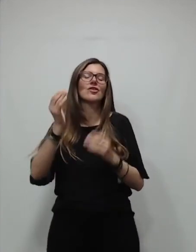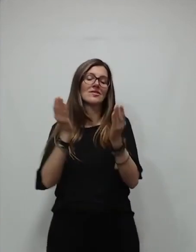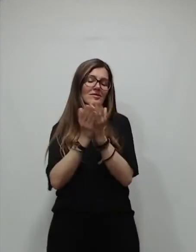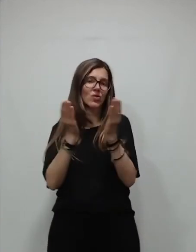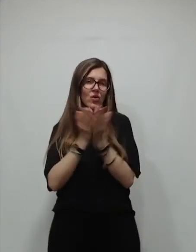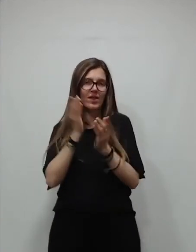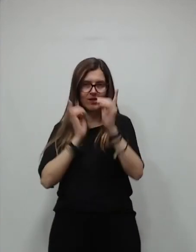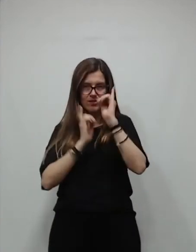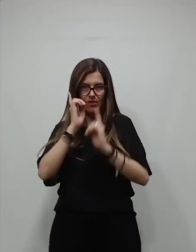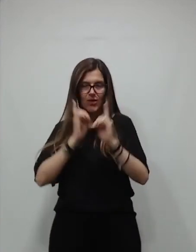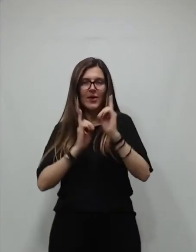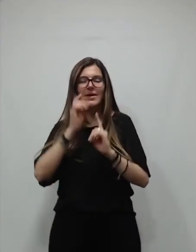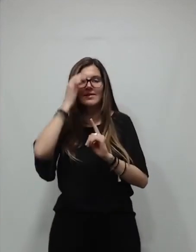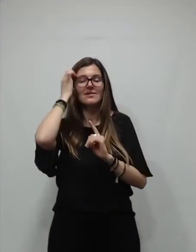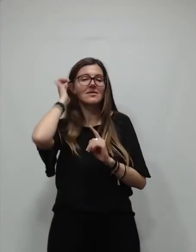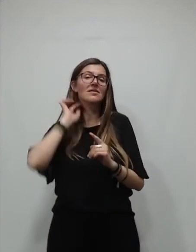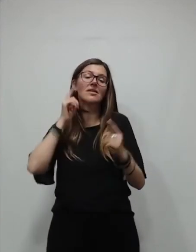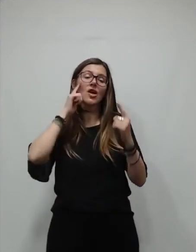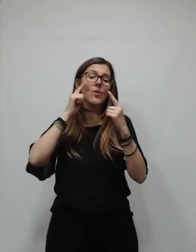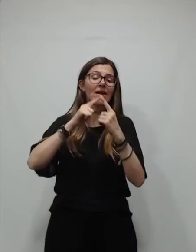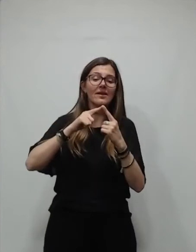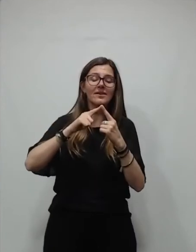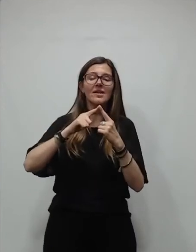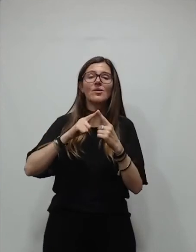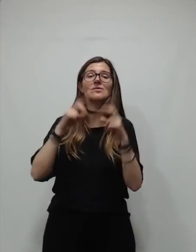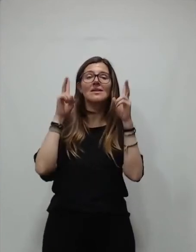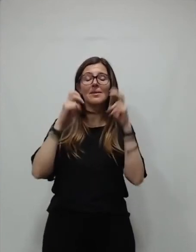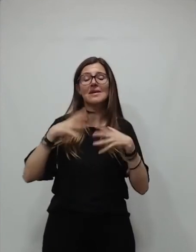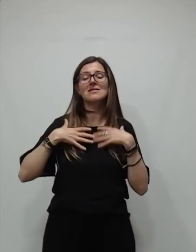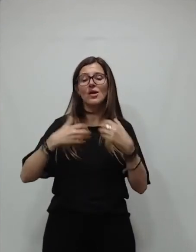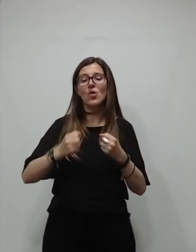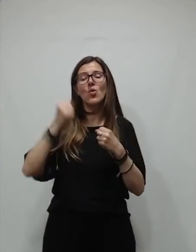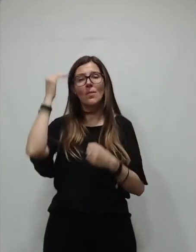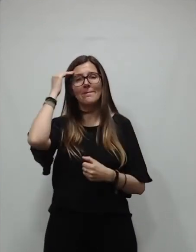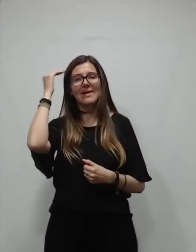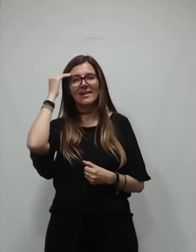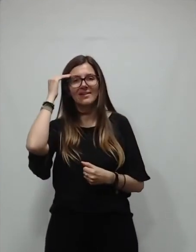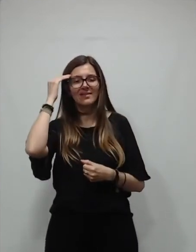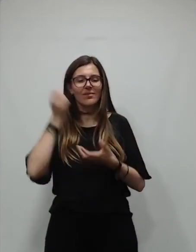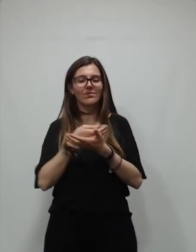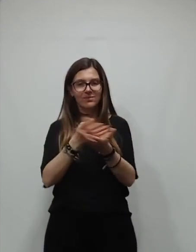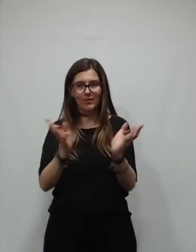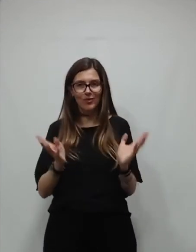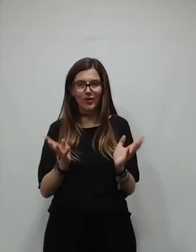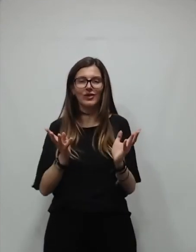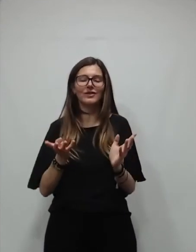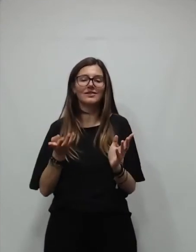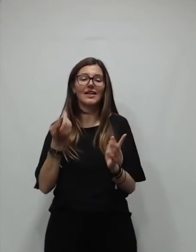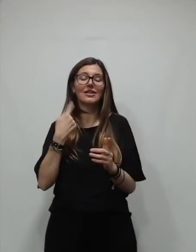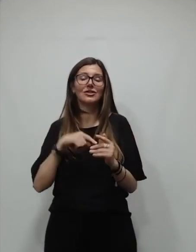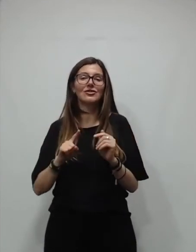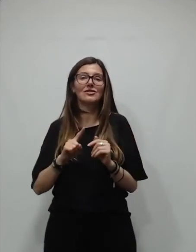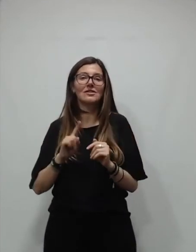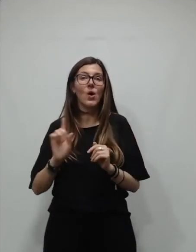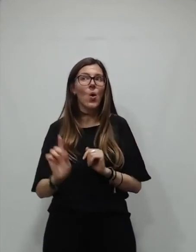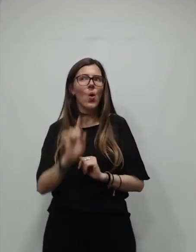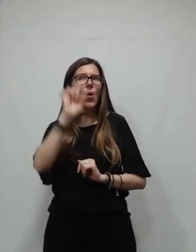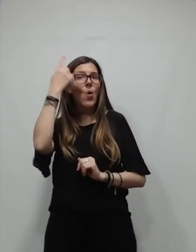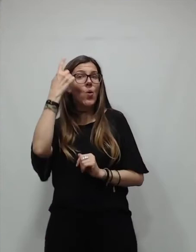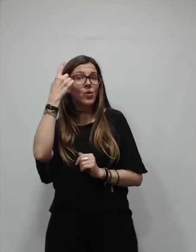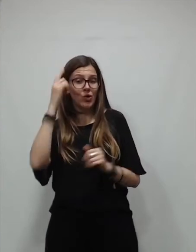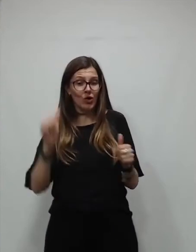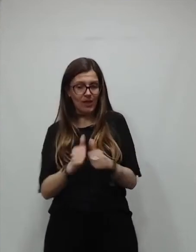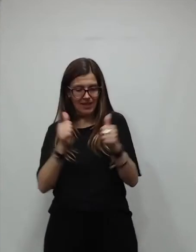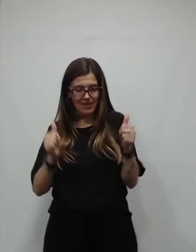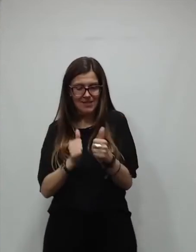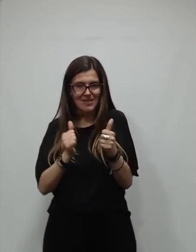universitarios que bregan por una concepción de salud mental en perspectiva de derechos humanos. En este marco, uno de sus logros es que